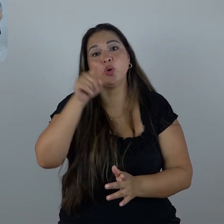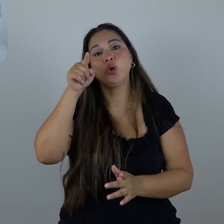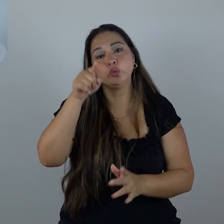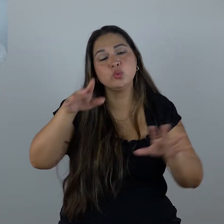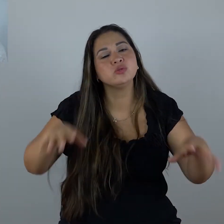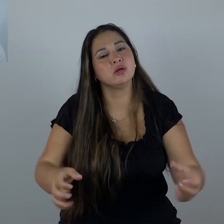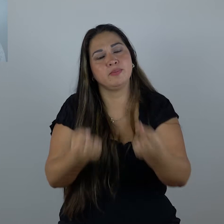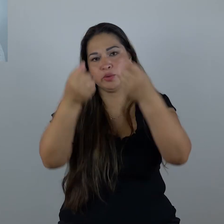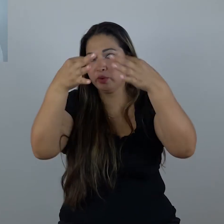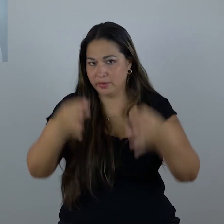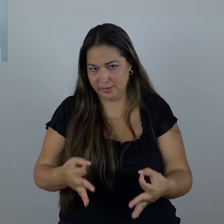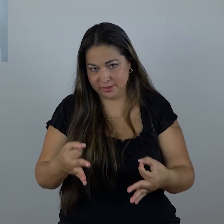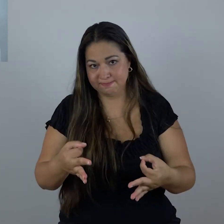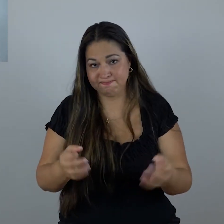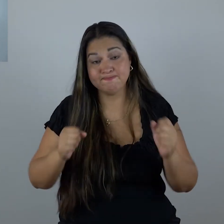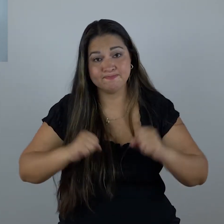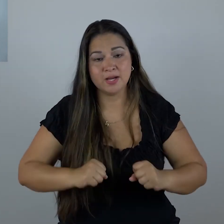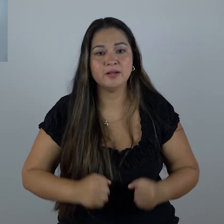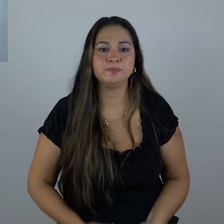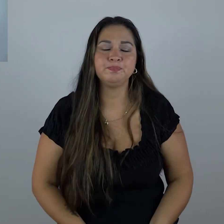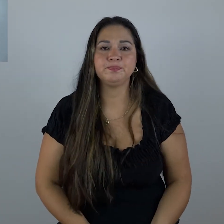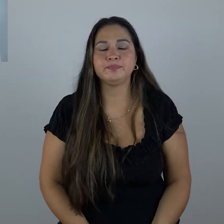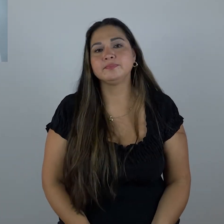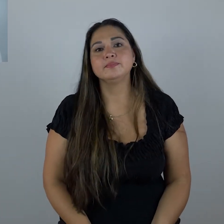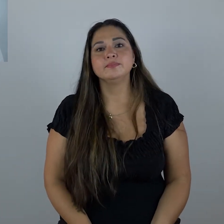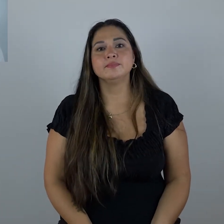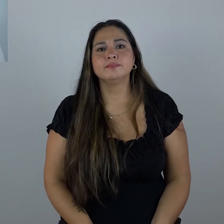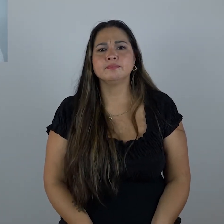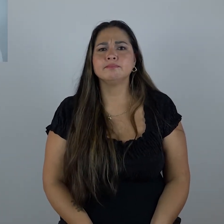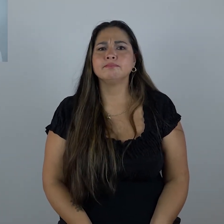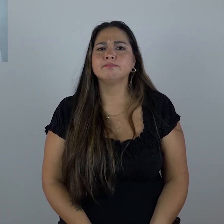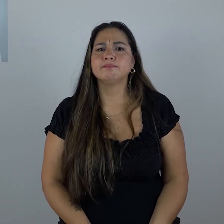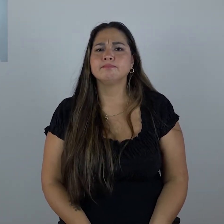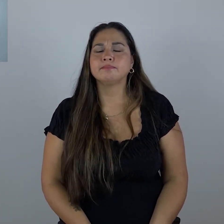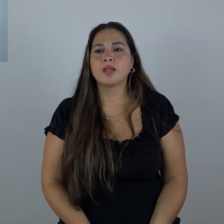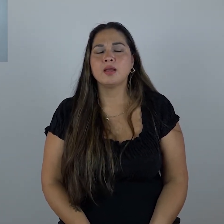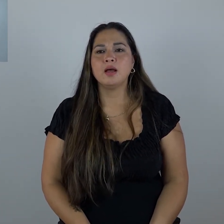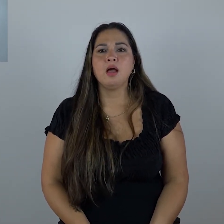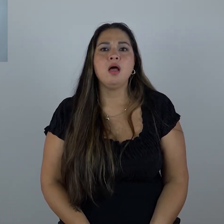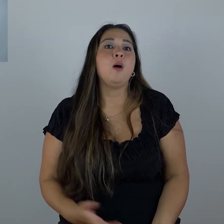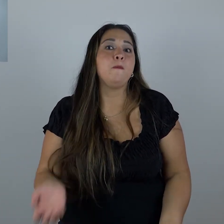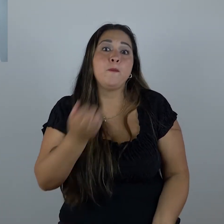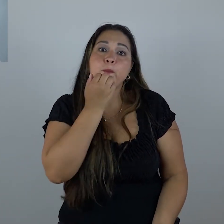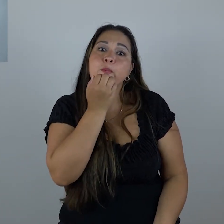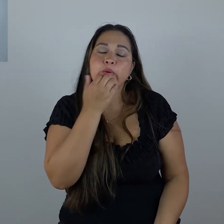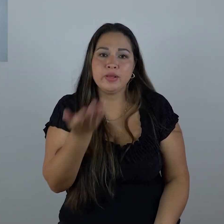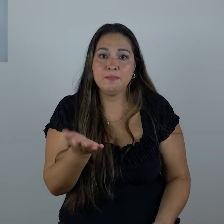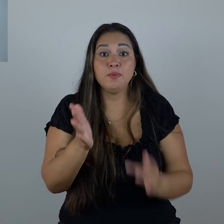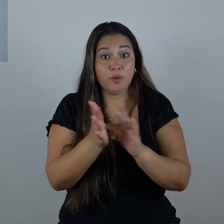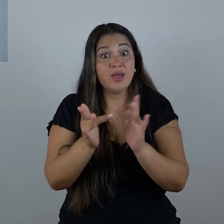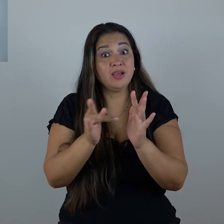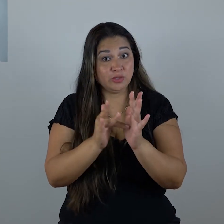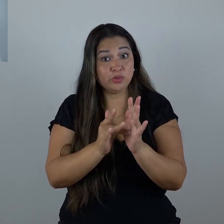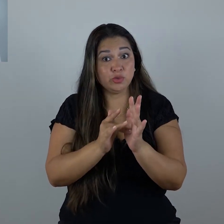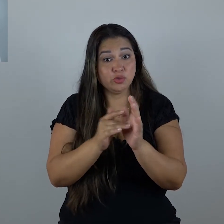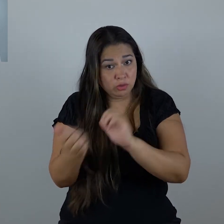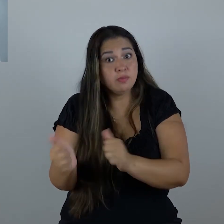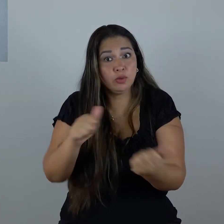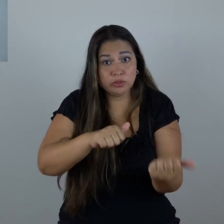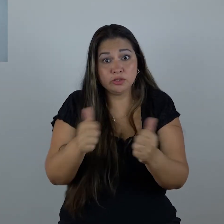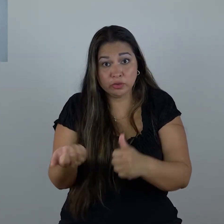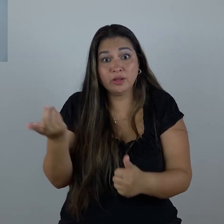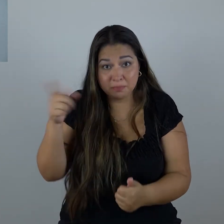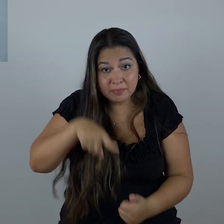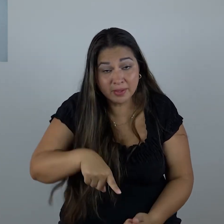Decirte que ese es nuestro modelo también. Si tú miras, Jesús fue bautizado. Él no tenía por qué ser bautizado. Él